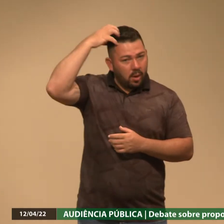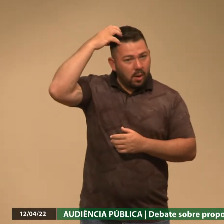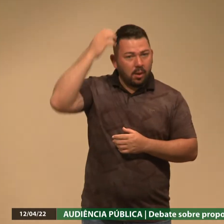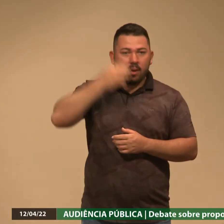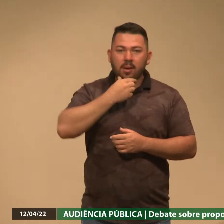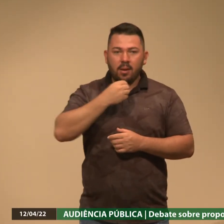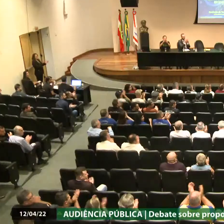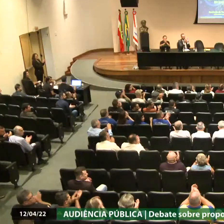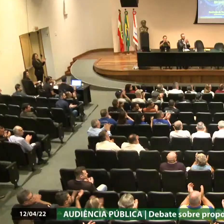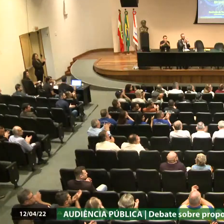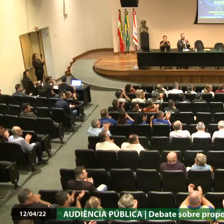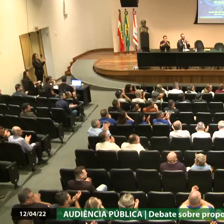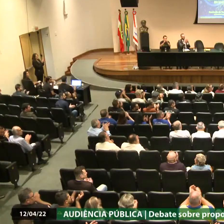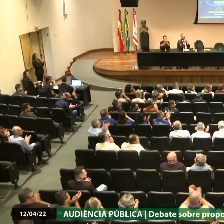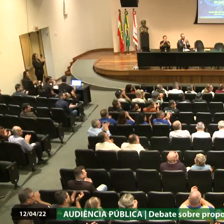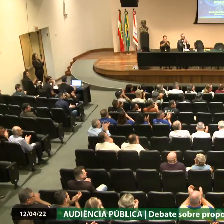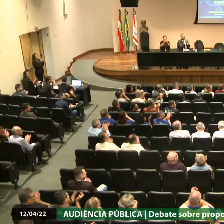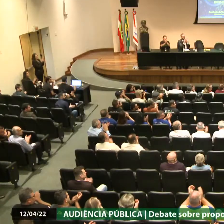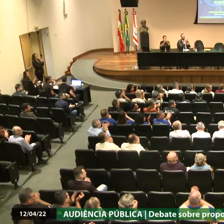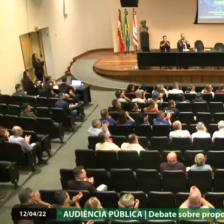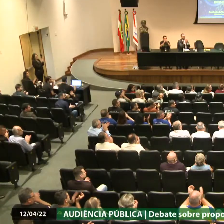shih-tzu em festa e